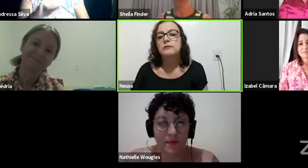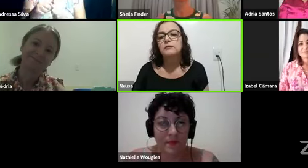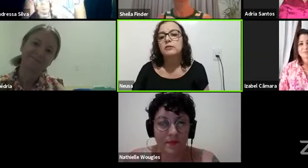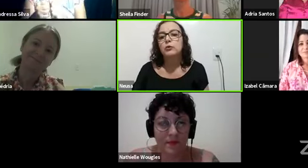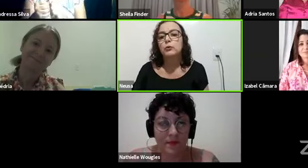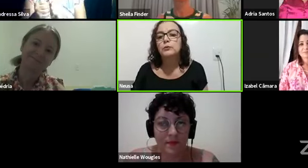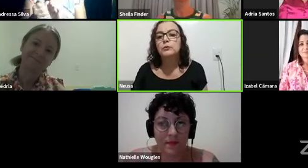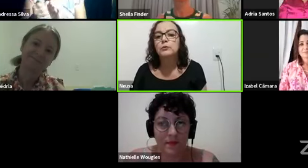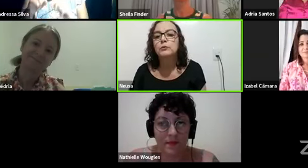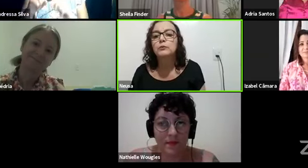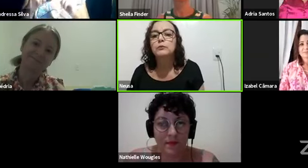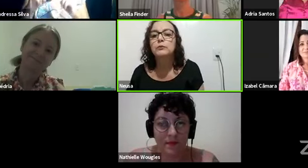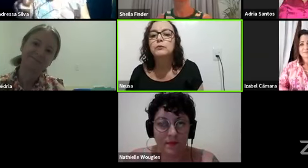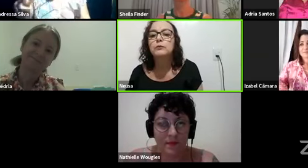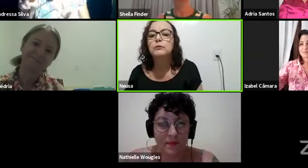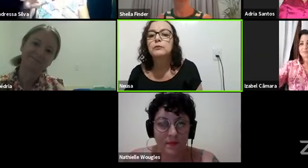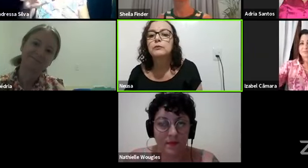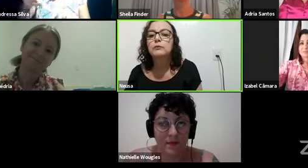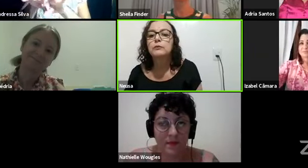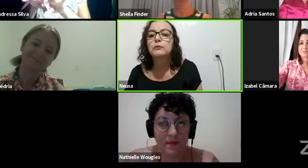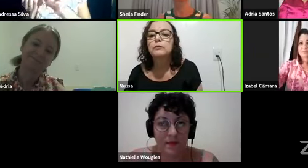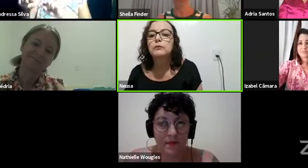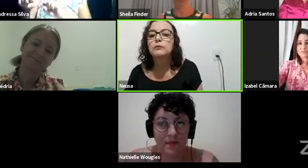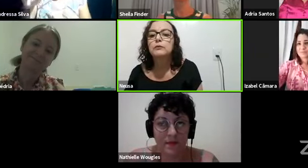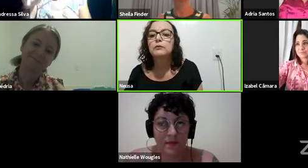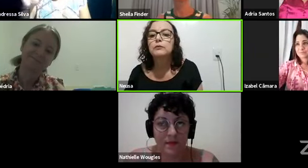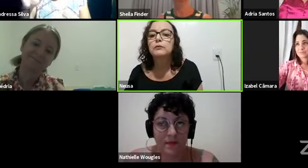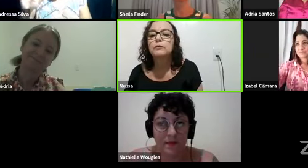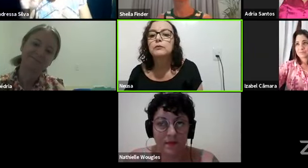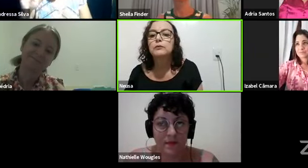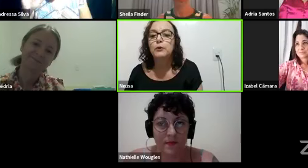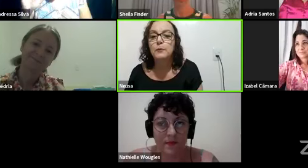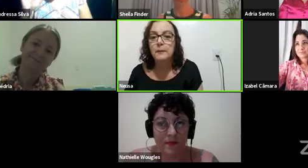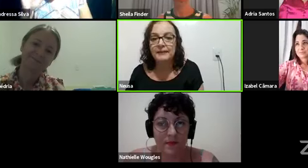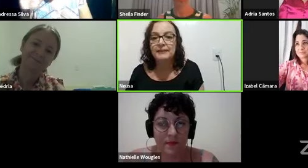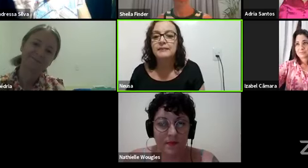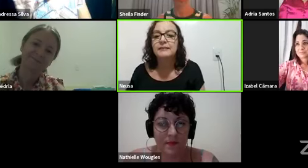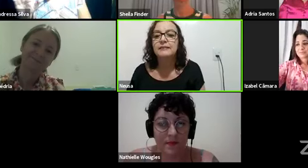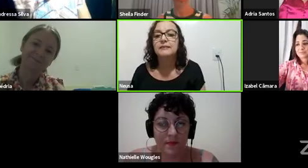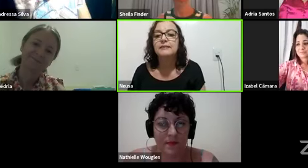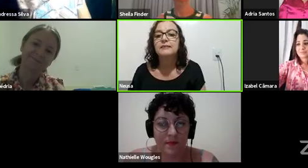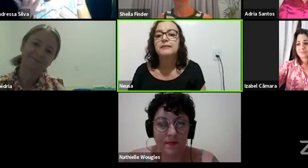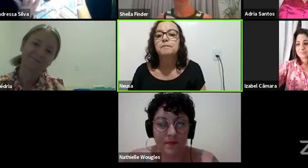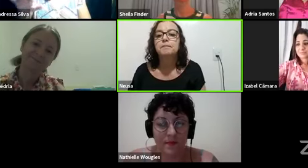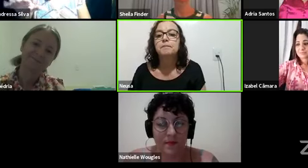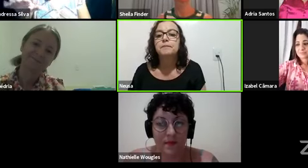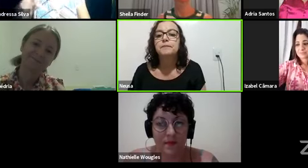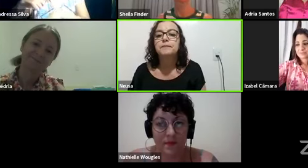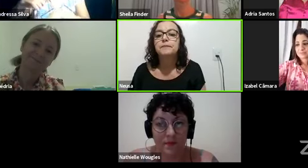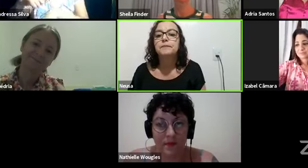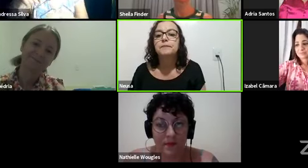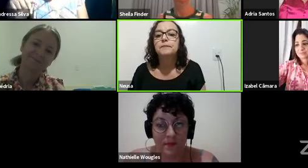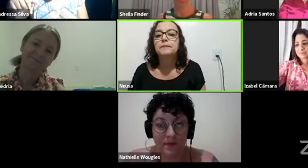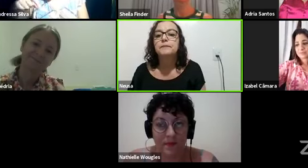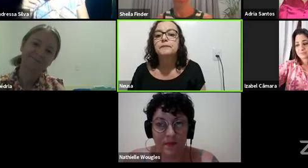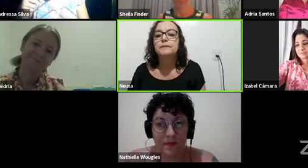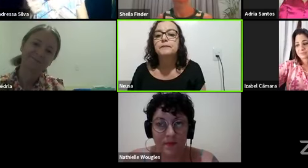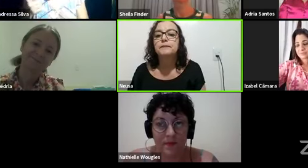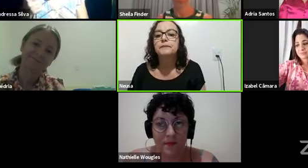E eu sou formada,